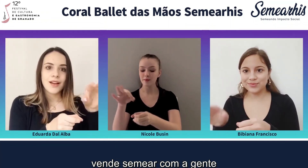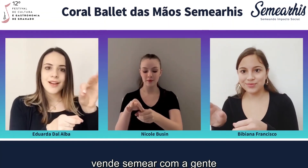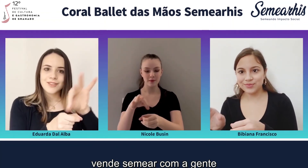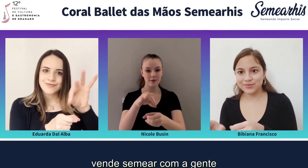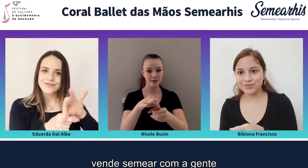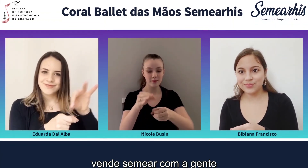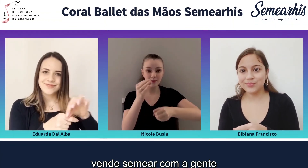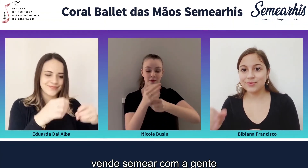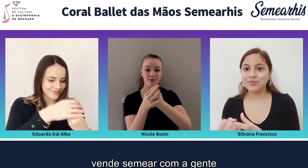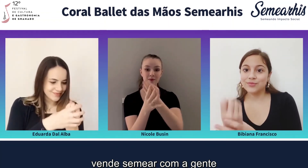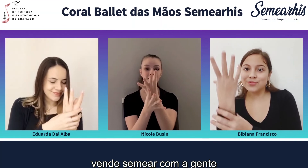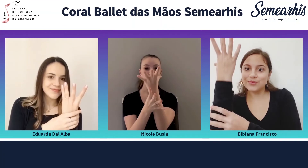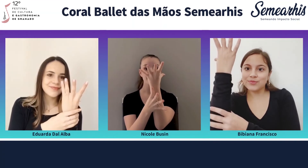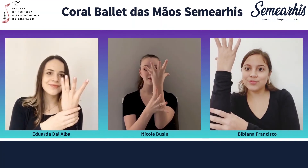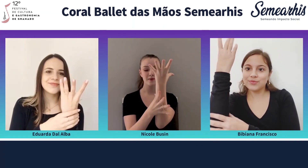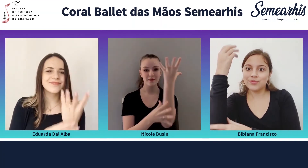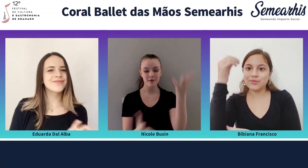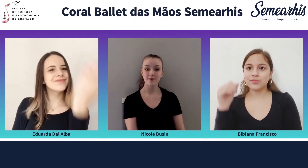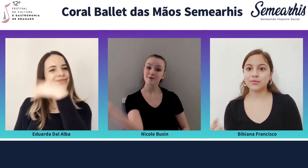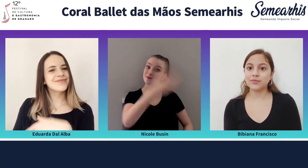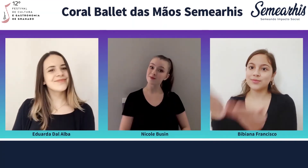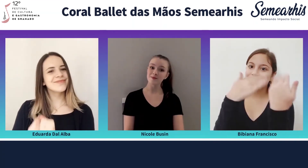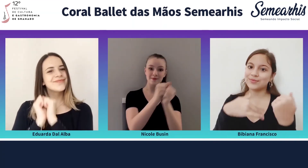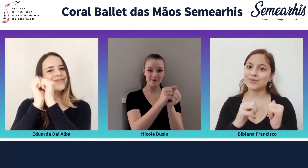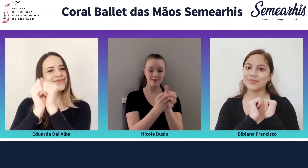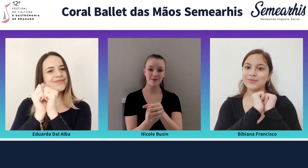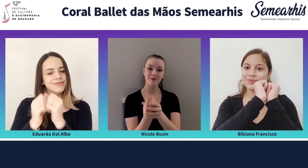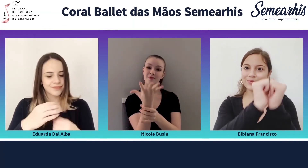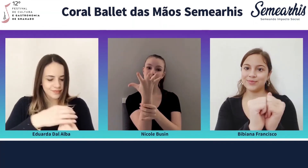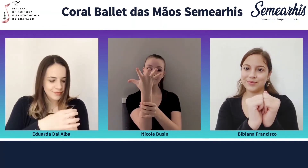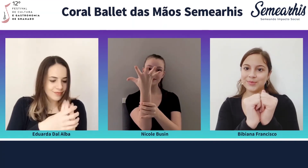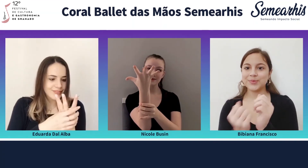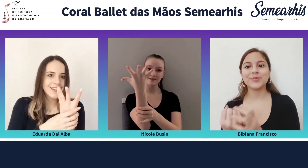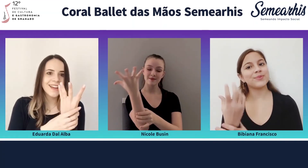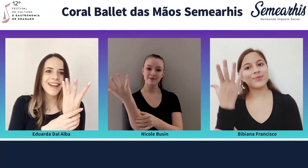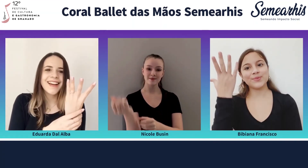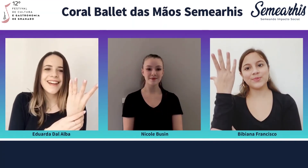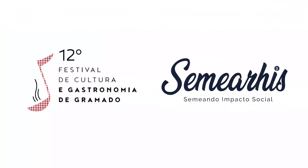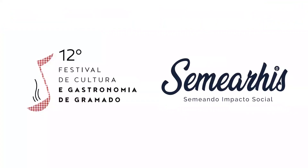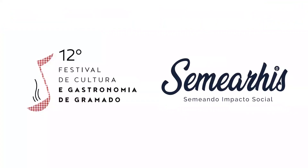Então, vem semear com a gente.